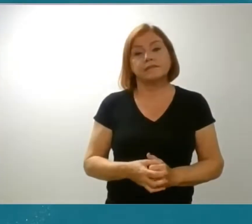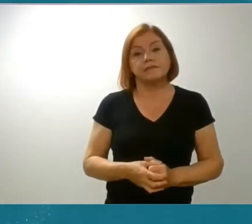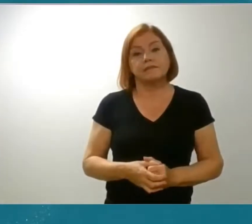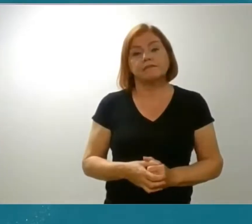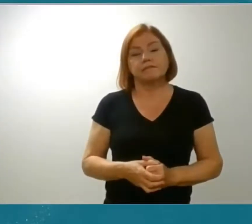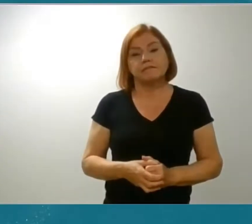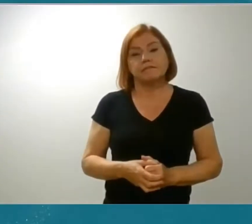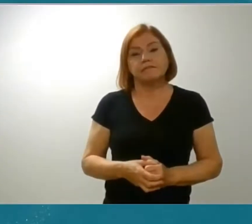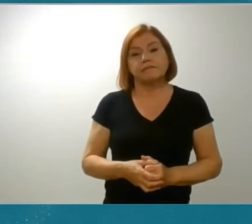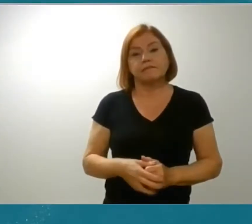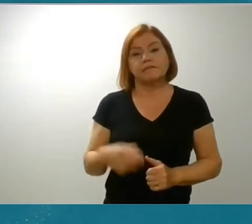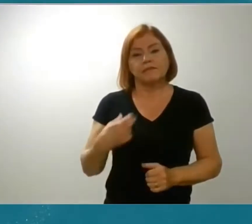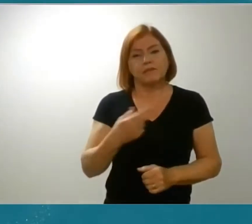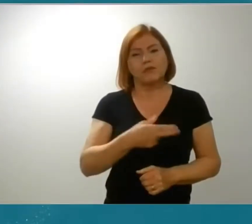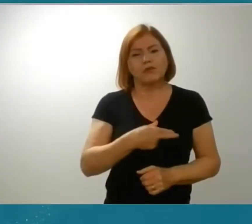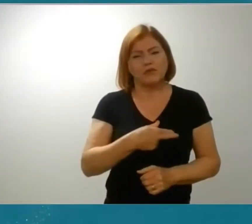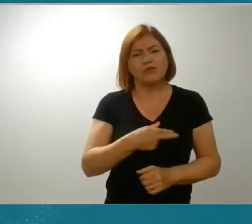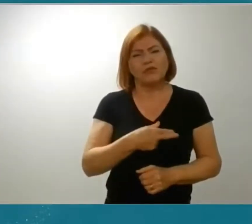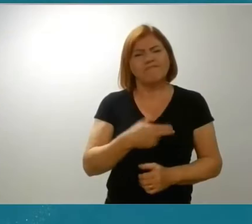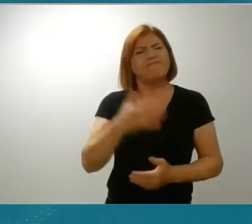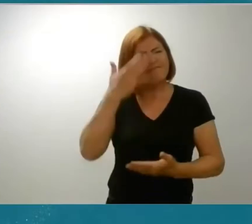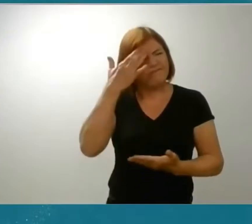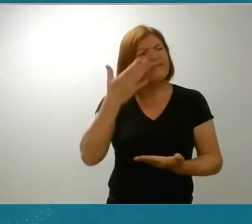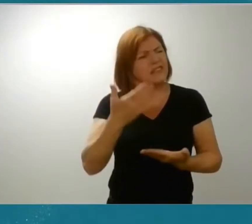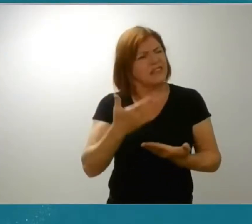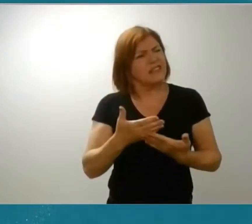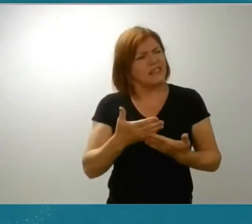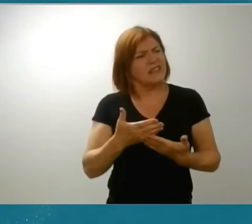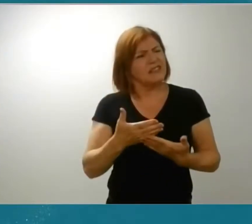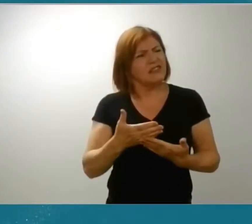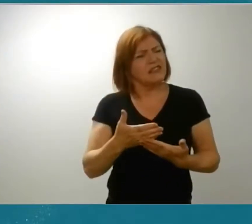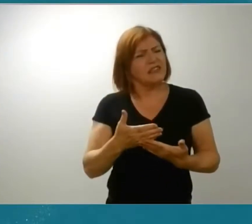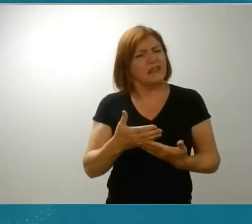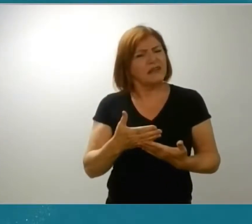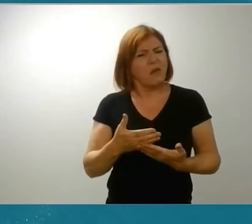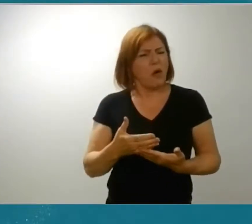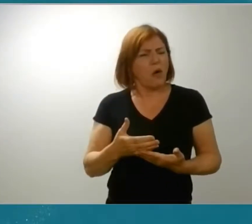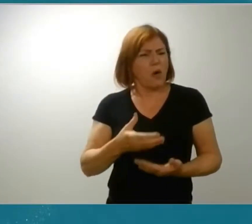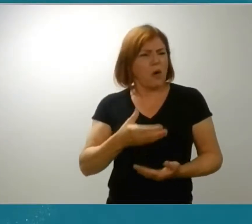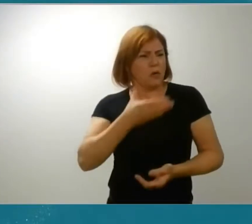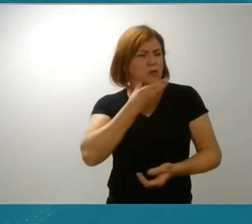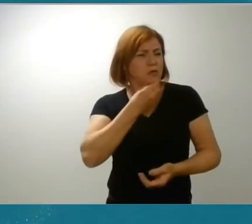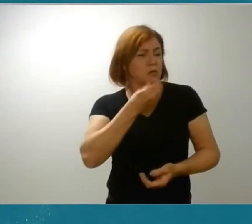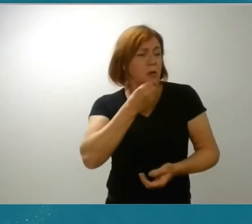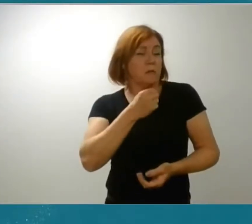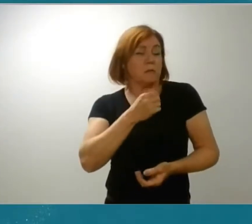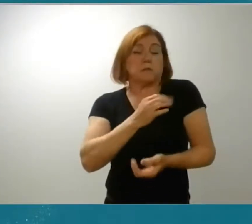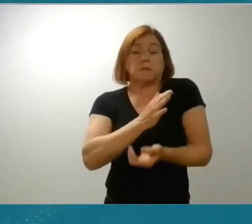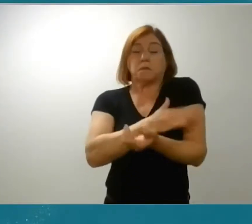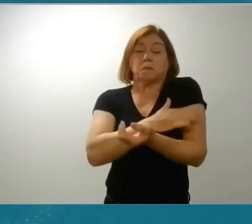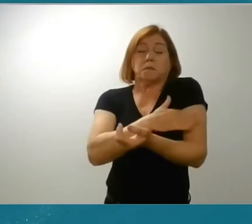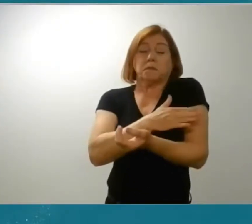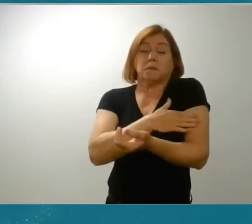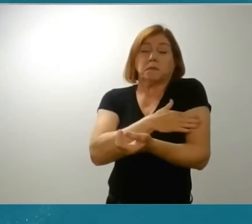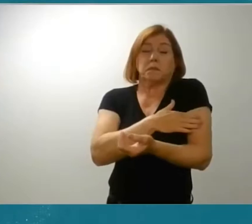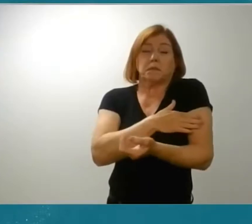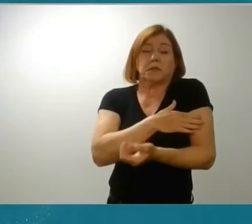um conceito, principalmente irmãos homens machistas, e nós culpamos a mulher pela queda, não é